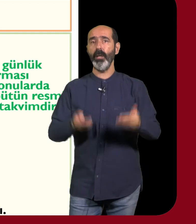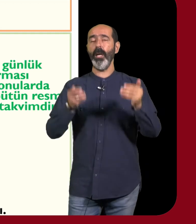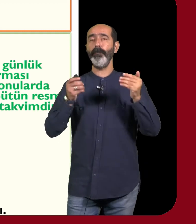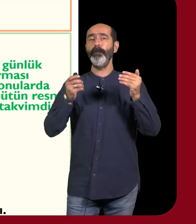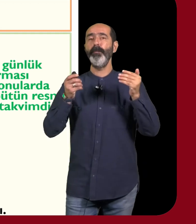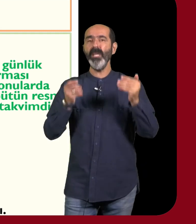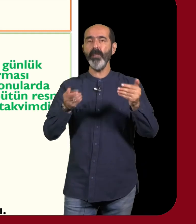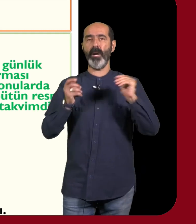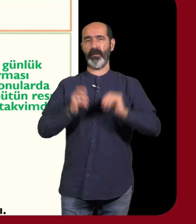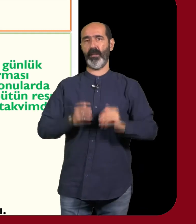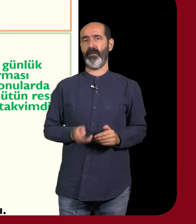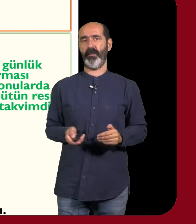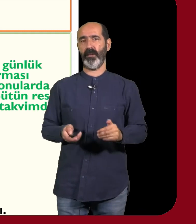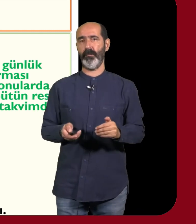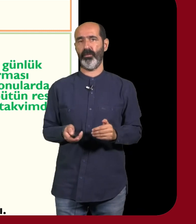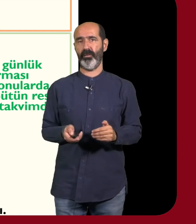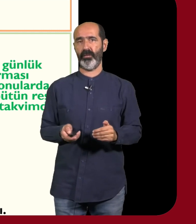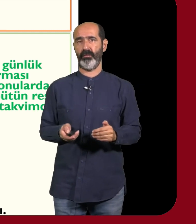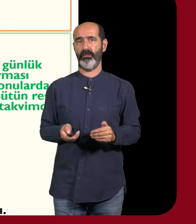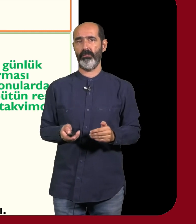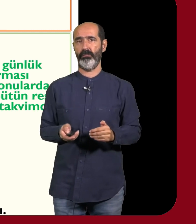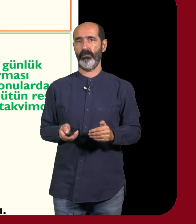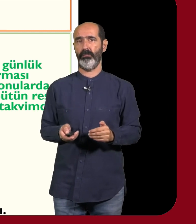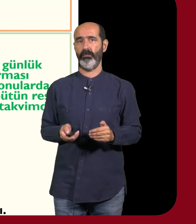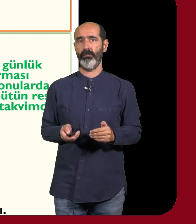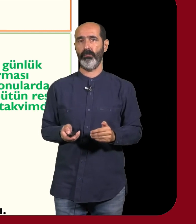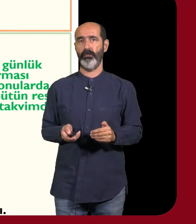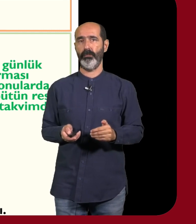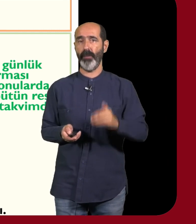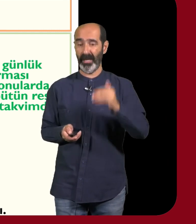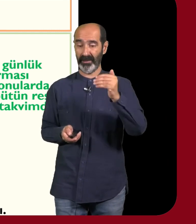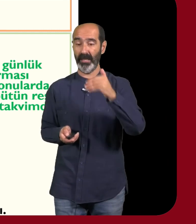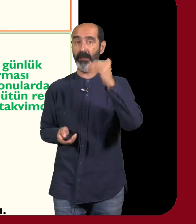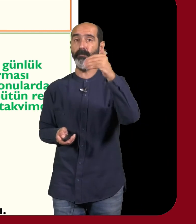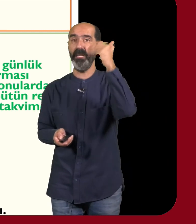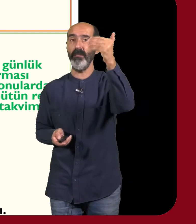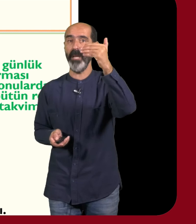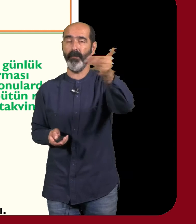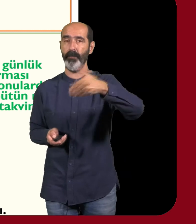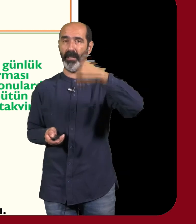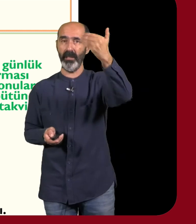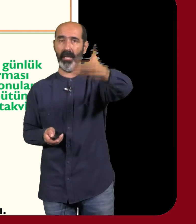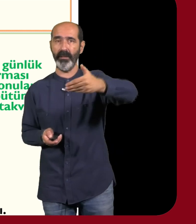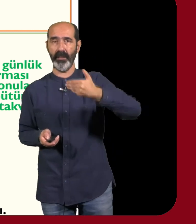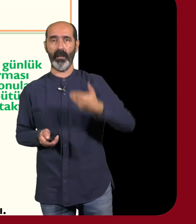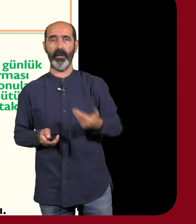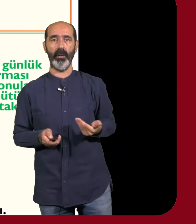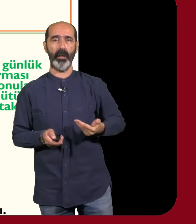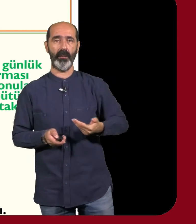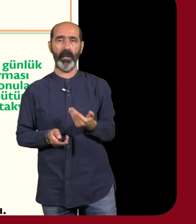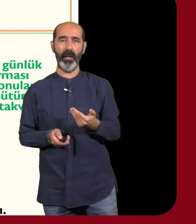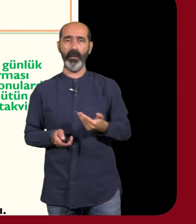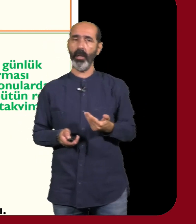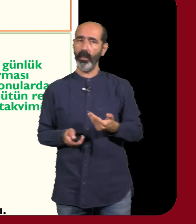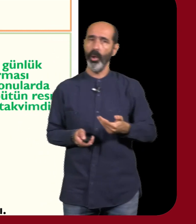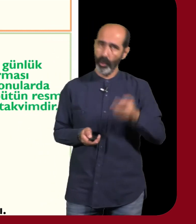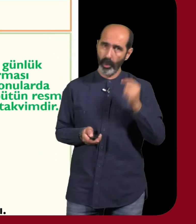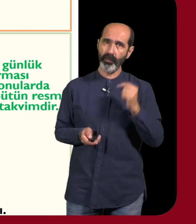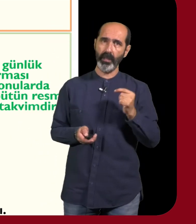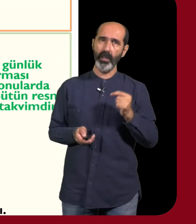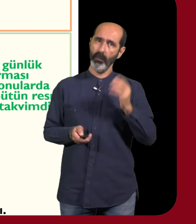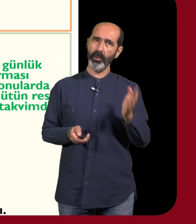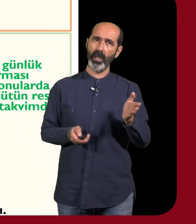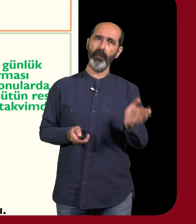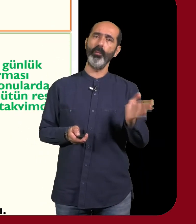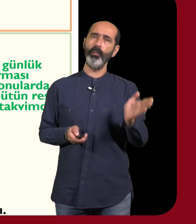yılbaşılar hep bir Mart esas alınmıştır Bu vergilerin belirlenen belirlendiği ay olarak da değerlenme